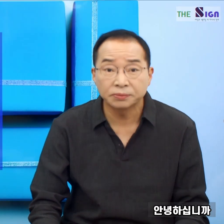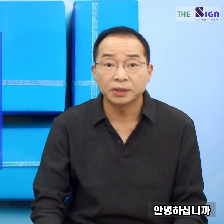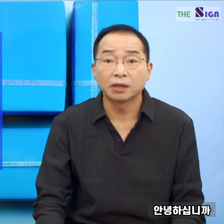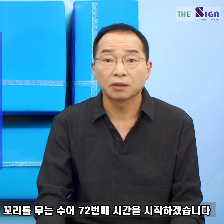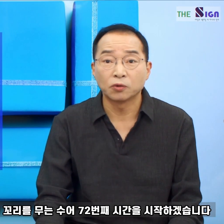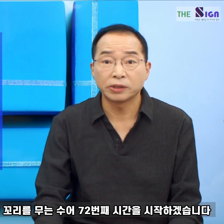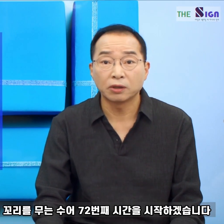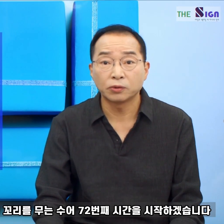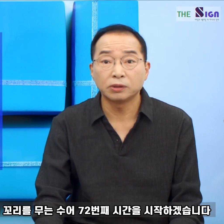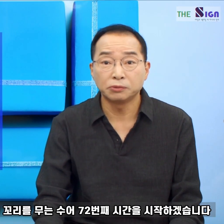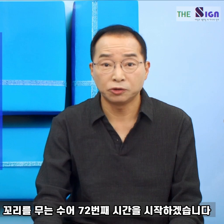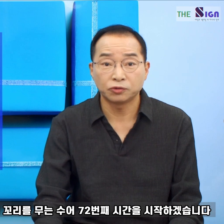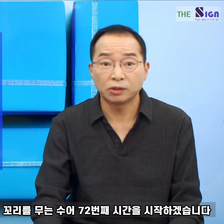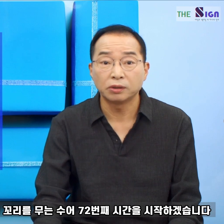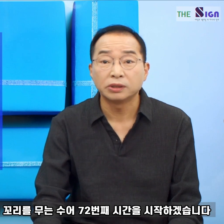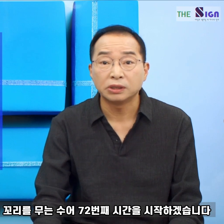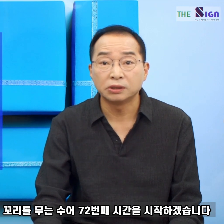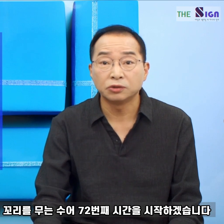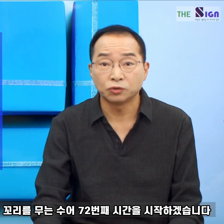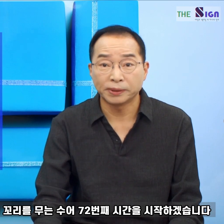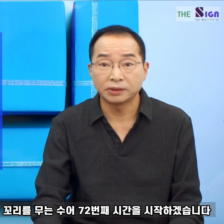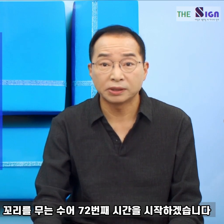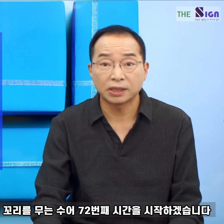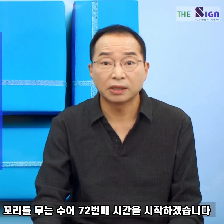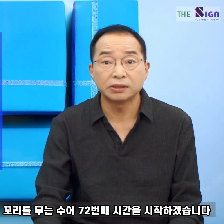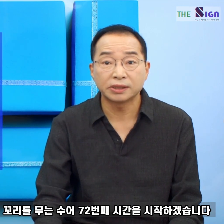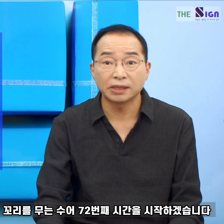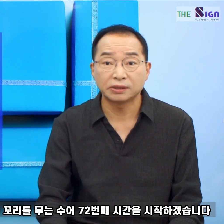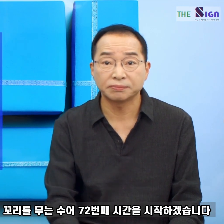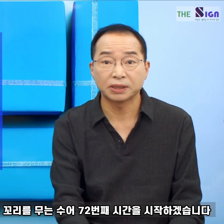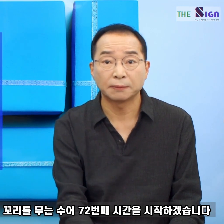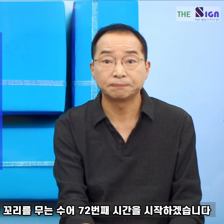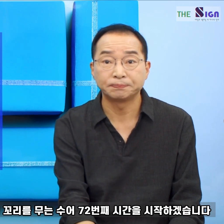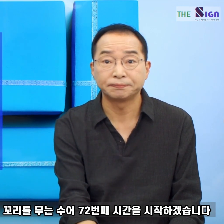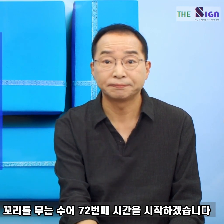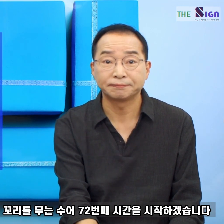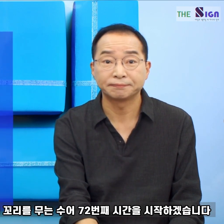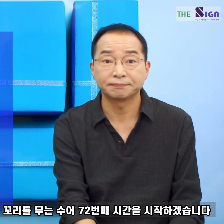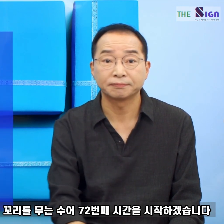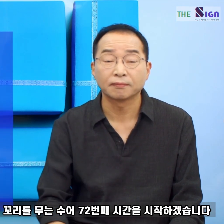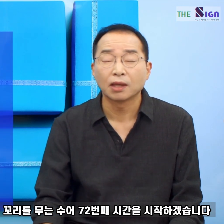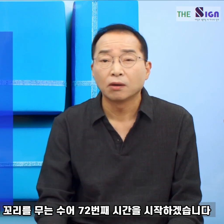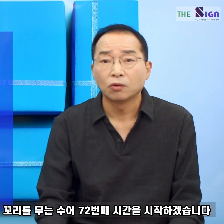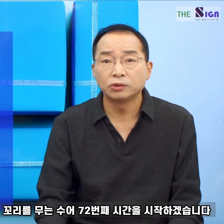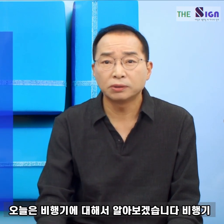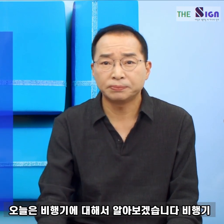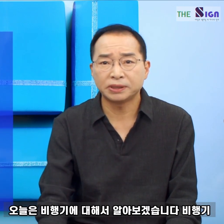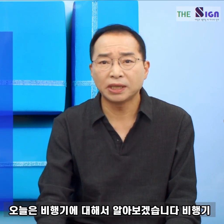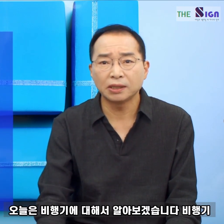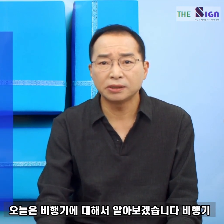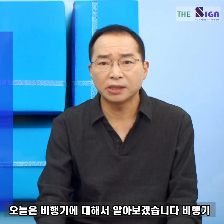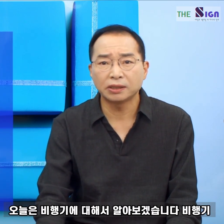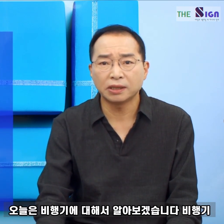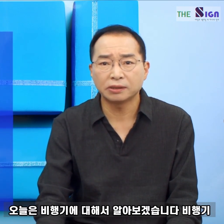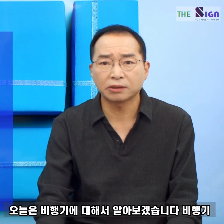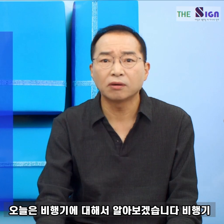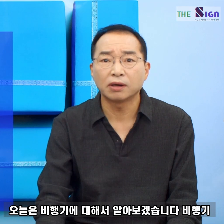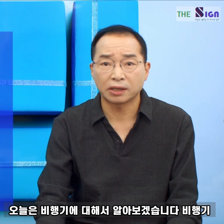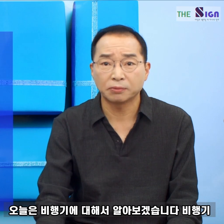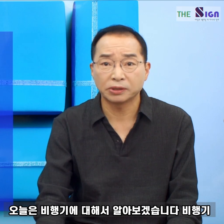안녕하십니까. 꼬리에 꼬리를 무는 수어 72번째 시간을 시작하겠습니다. 오늘은 비행기에 대해서